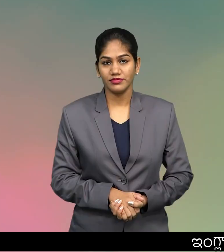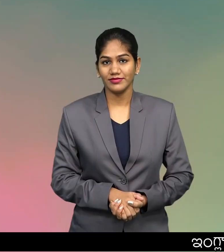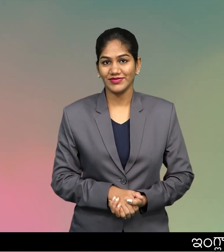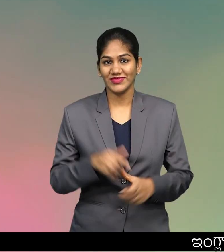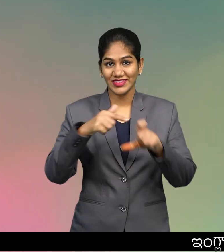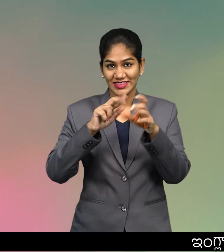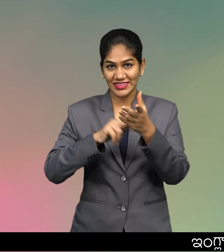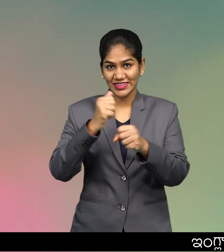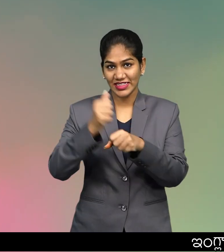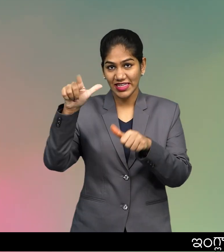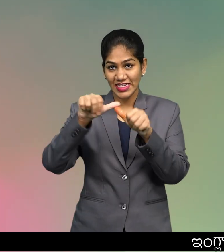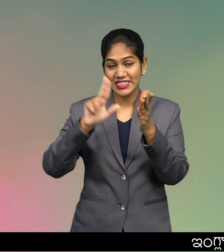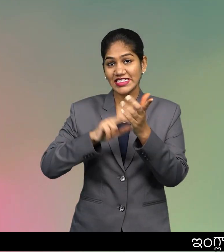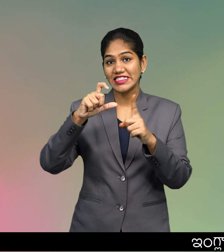ఇంగ్లాండ్, సివిల్ వార్ అండ్ ది